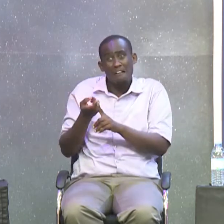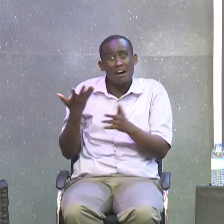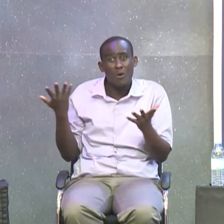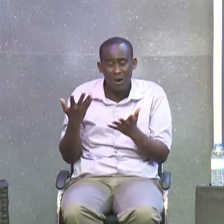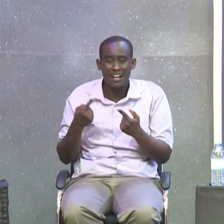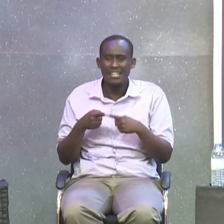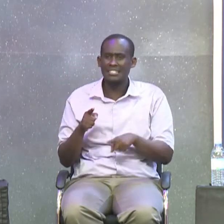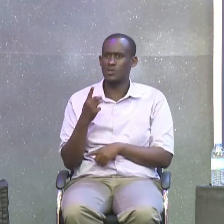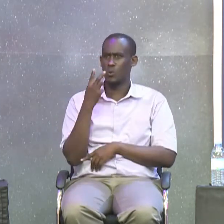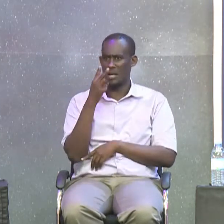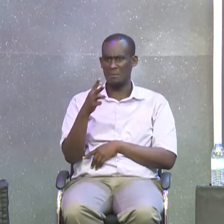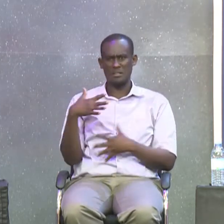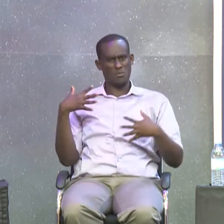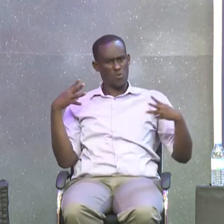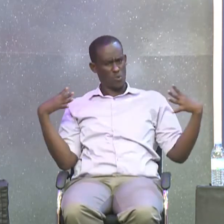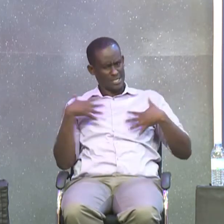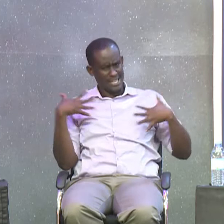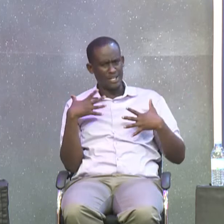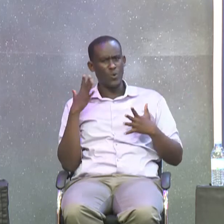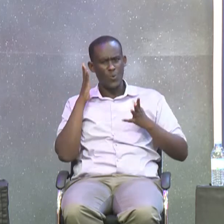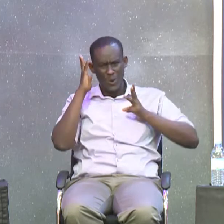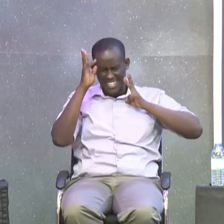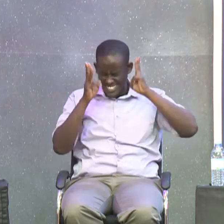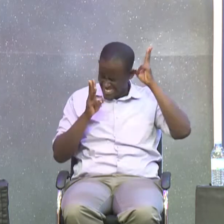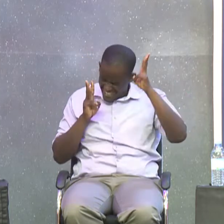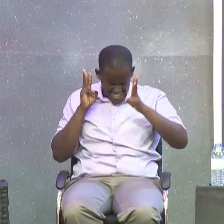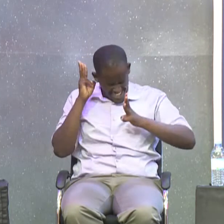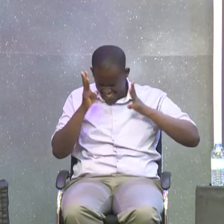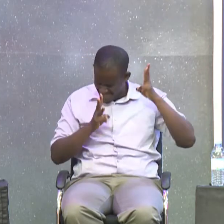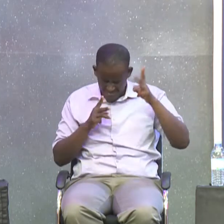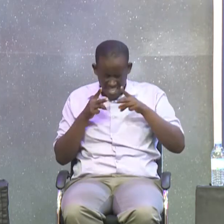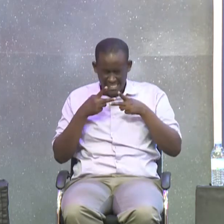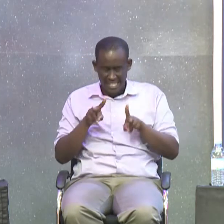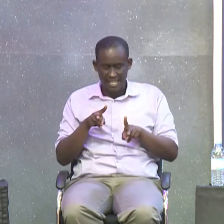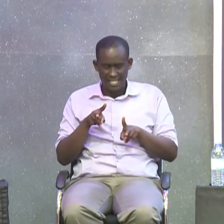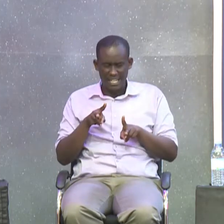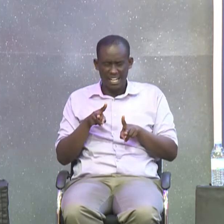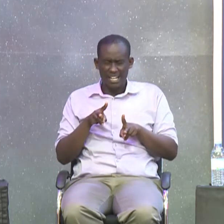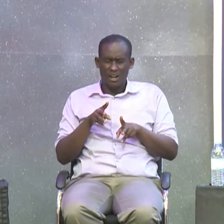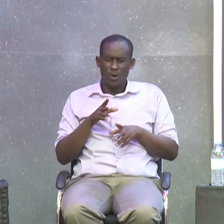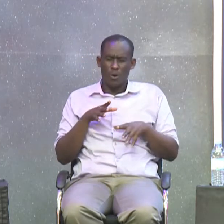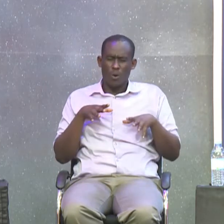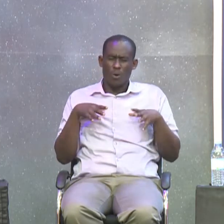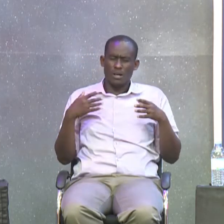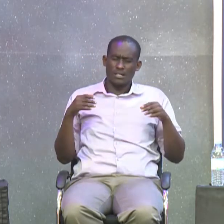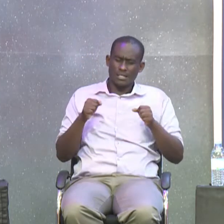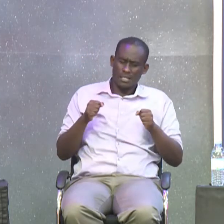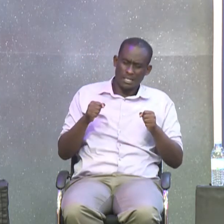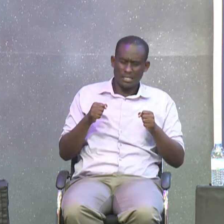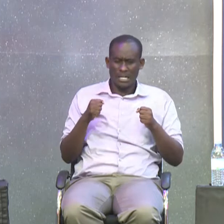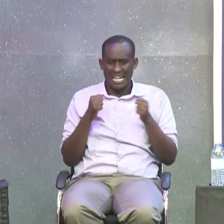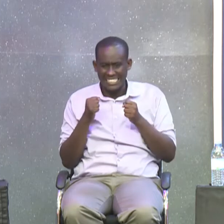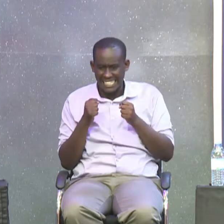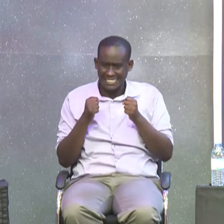ngenda okulaba mu kutya n'okweraliikirira ne ntandika okuggwamu amaanyi okkankana